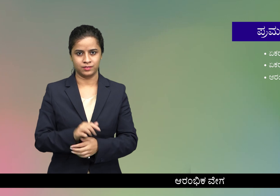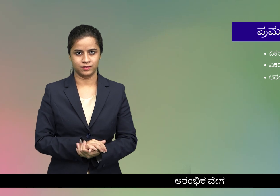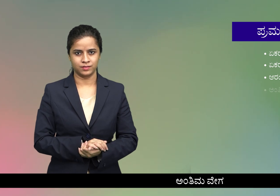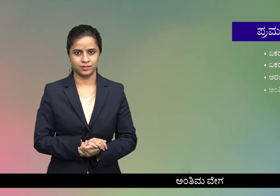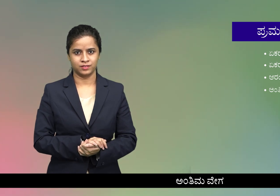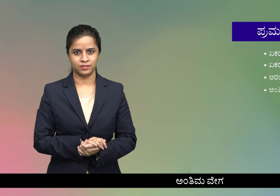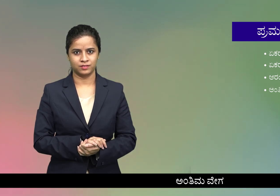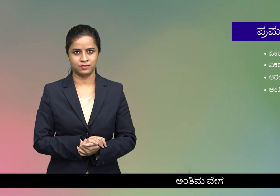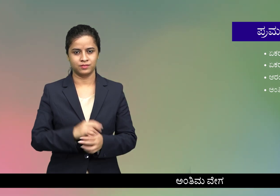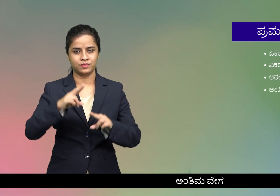ಅಂತಿಮ ವೇಗ,